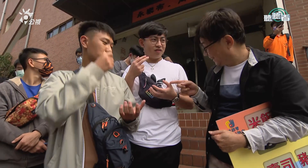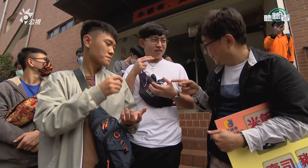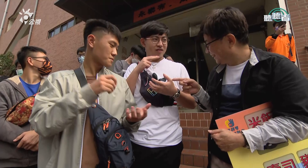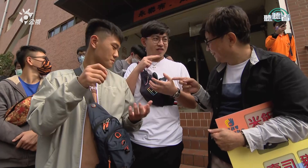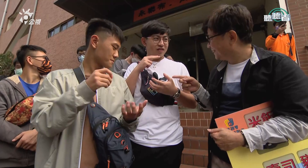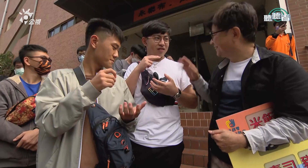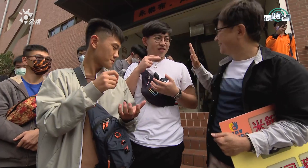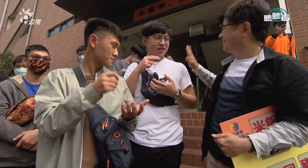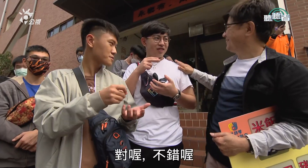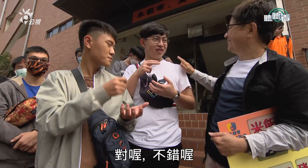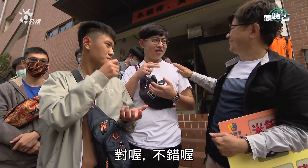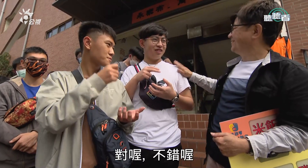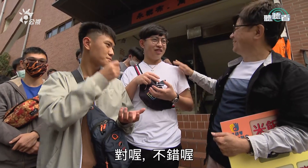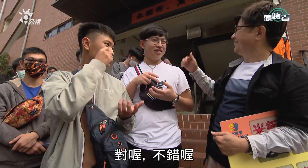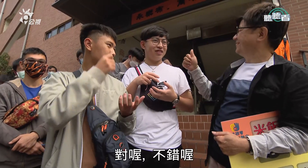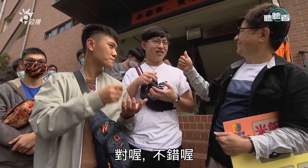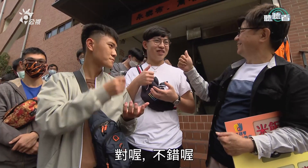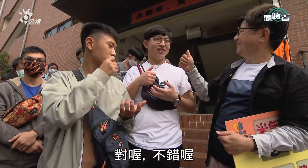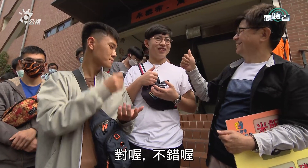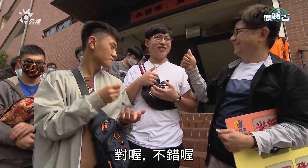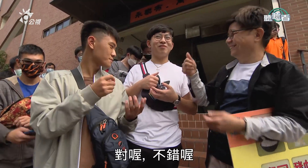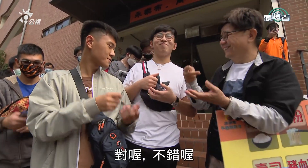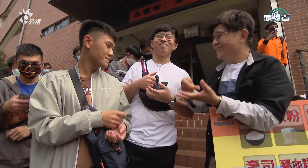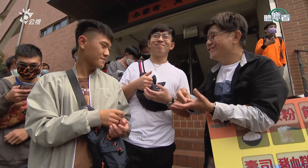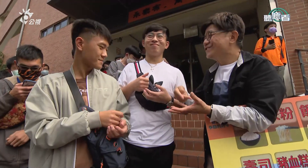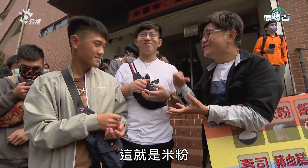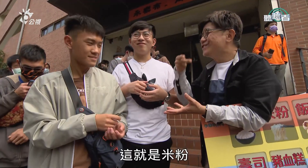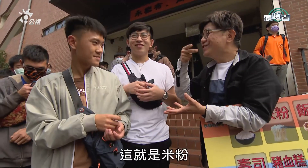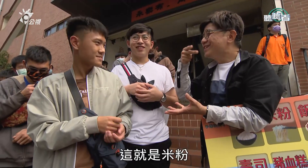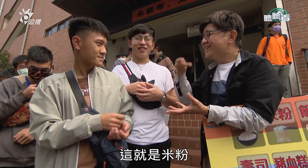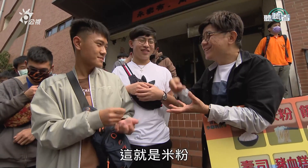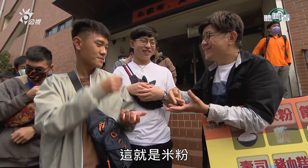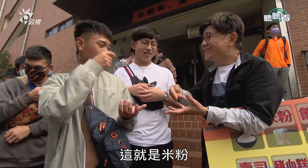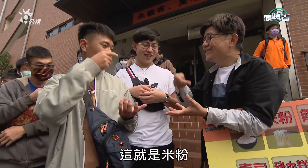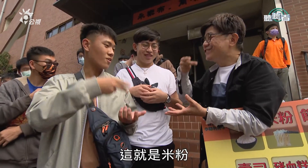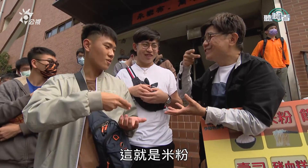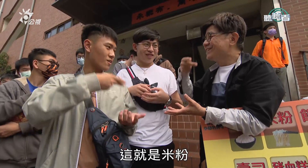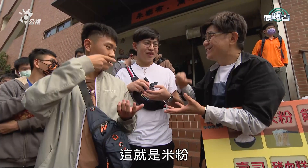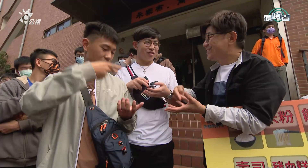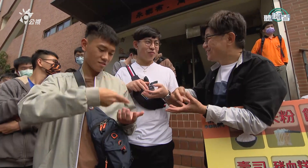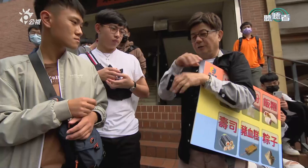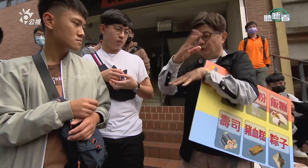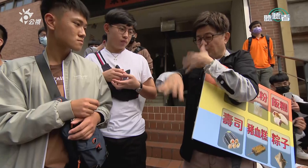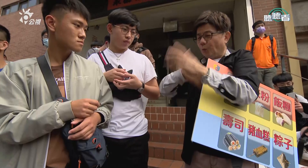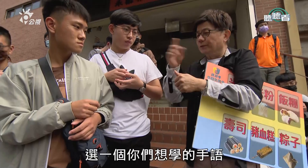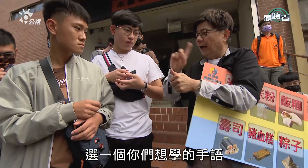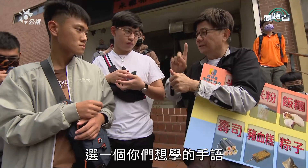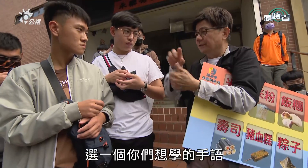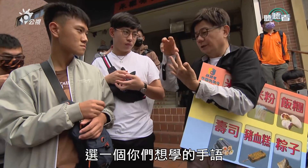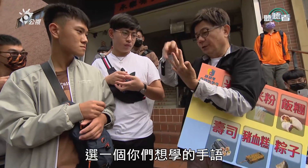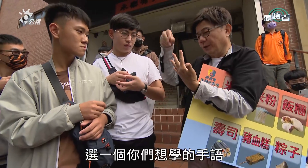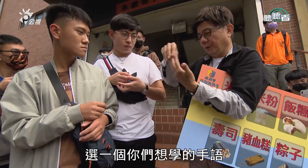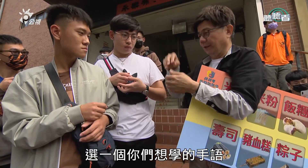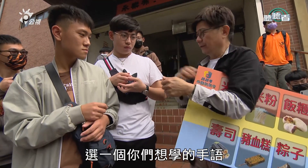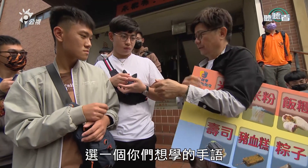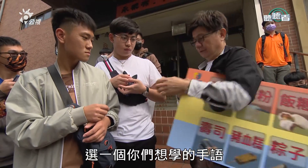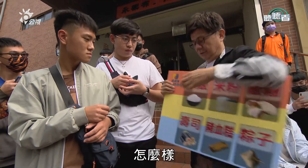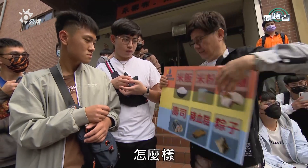哎，哎。哎，对哦，不错哦。哎，这就是米粉啊。选一个你们想学的手语，怎么